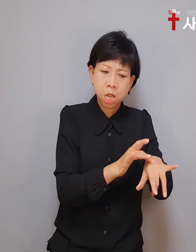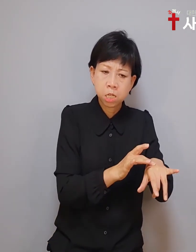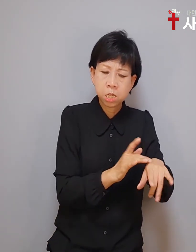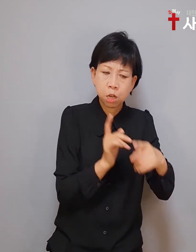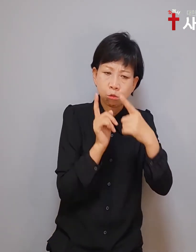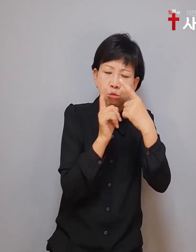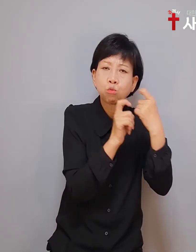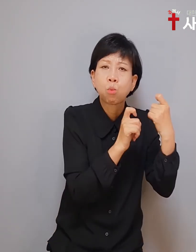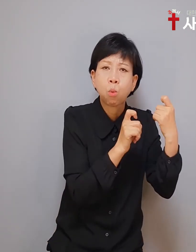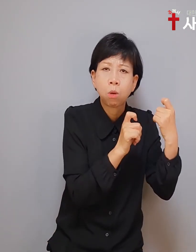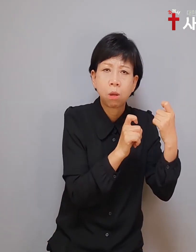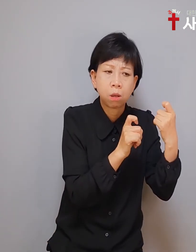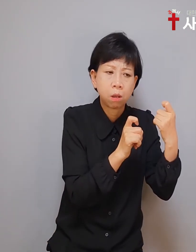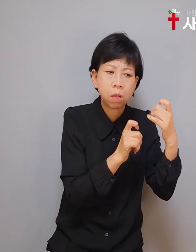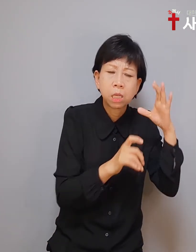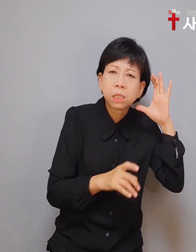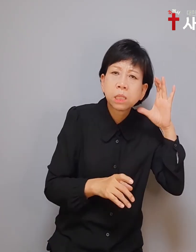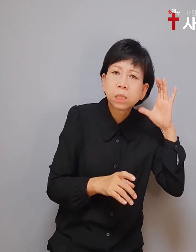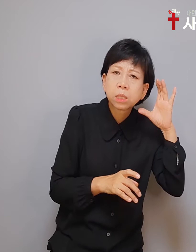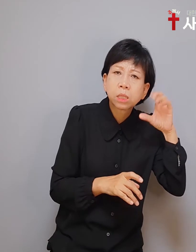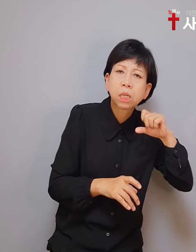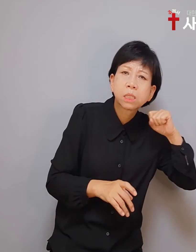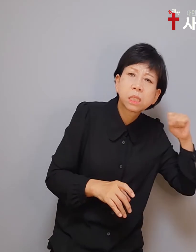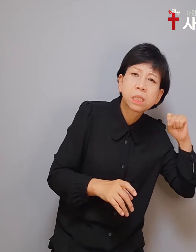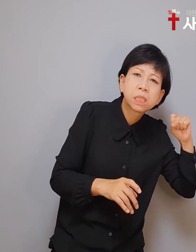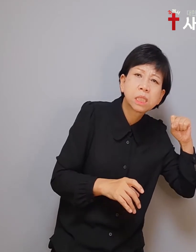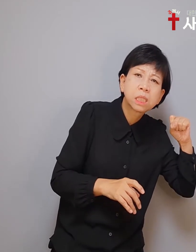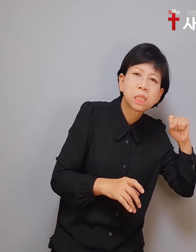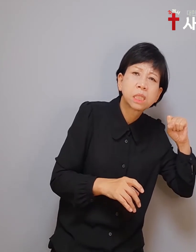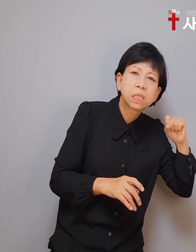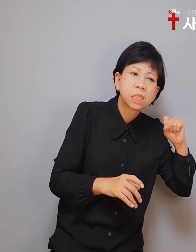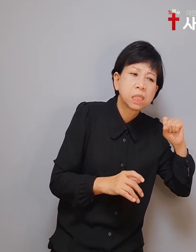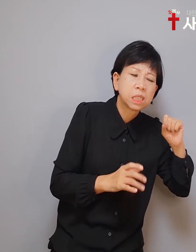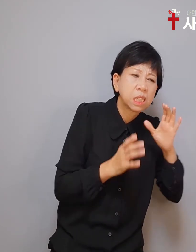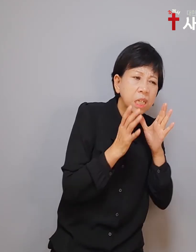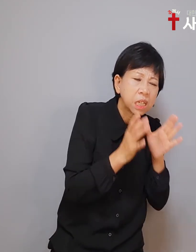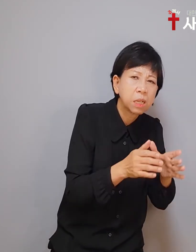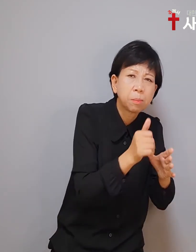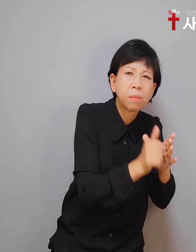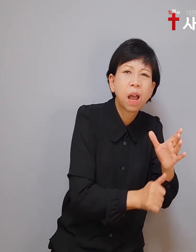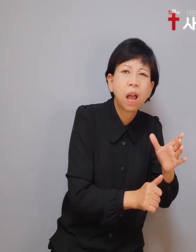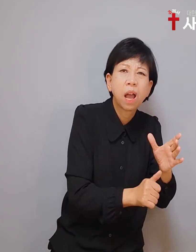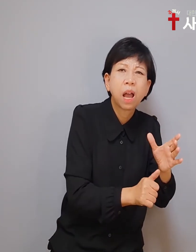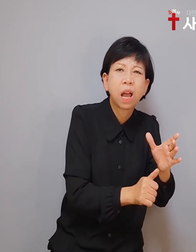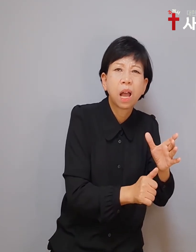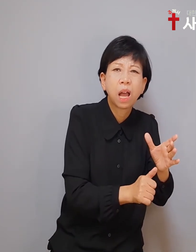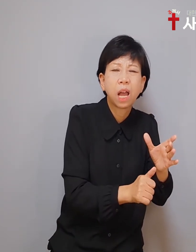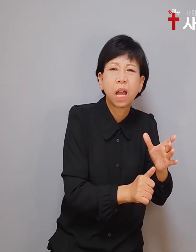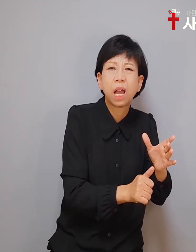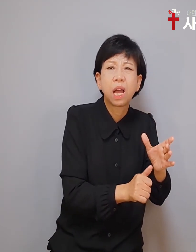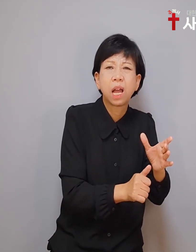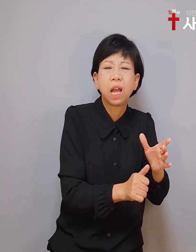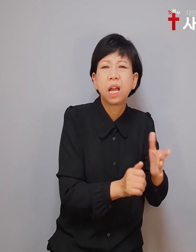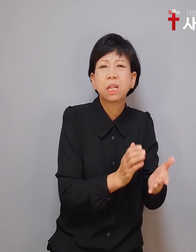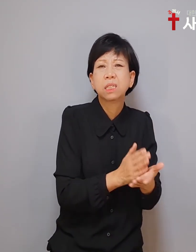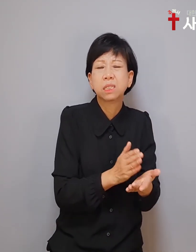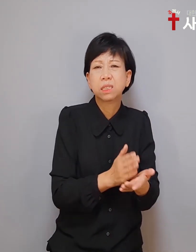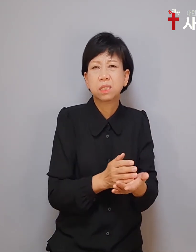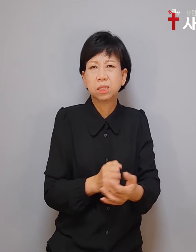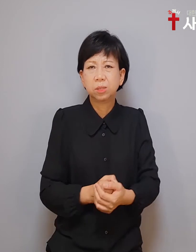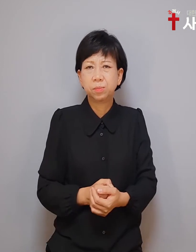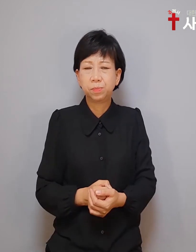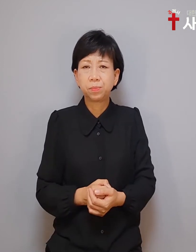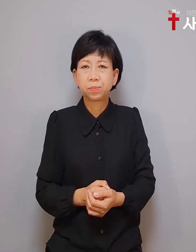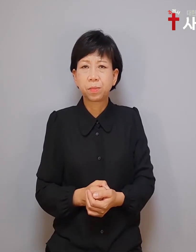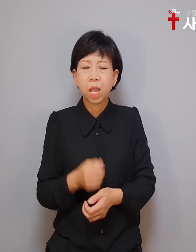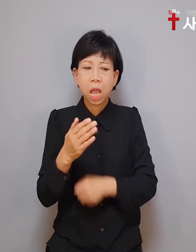돼요. 그 말을 들으시면 안 돼요. 누군가 자꾸 나를 유혹해서 가지 말아야 될, 하나님이 기뻐하시지 않는 장소를 가게 만드는